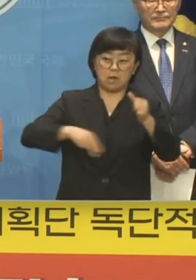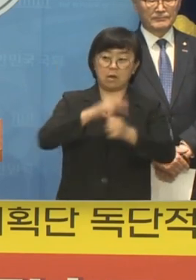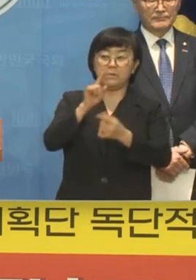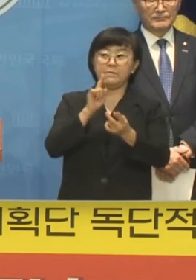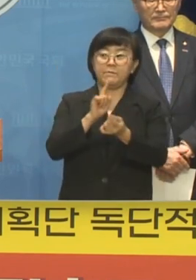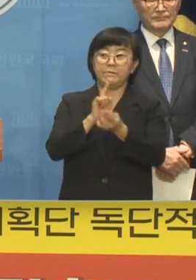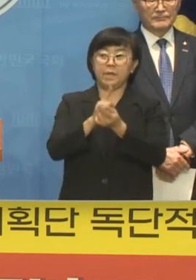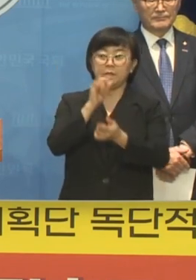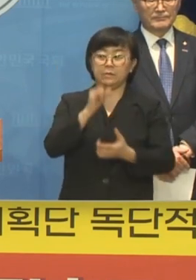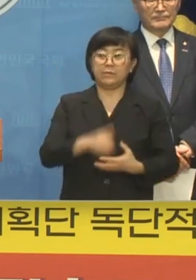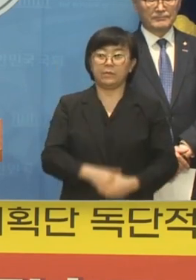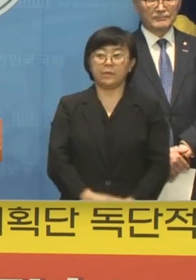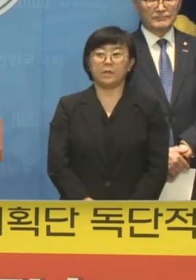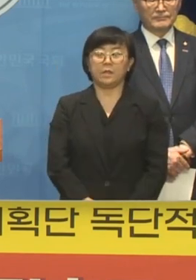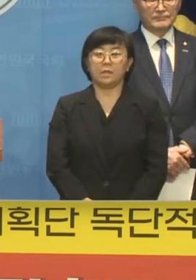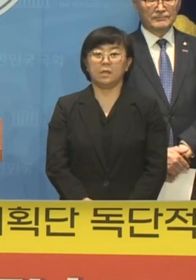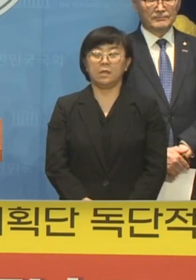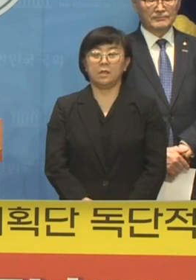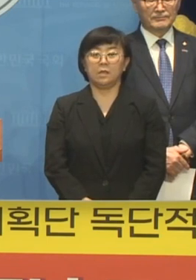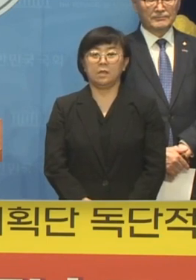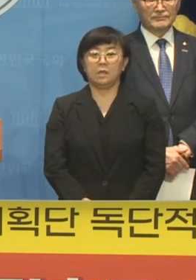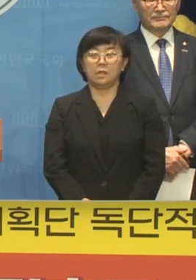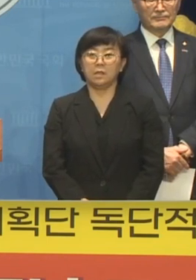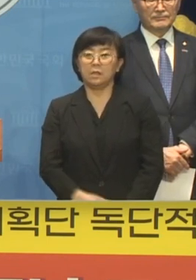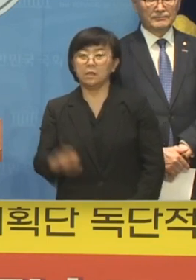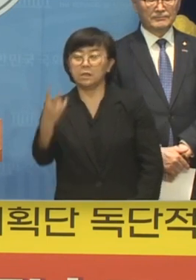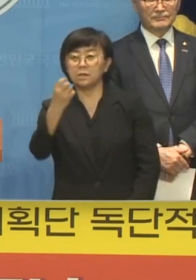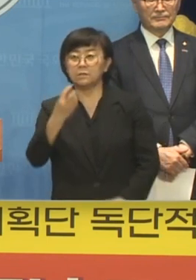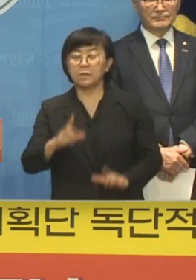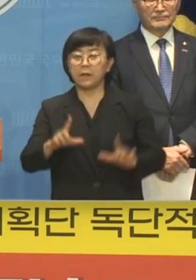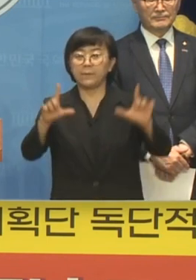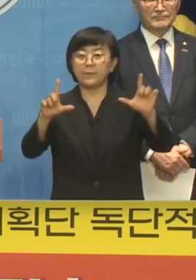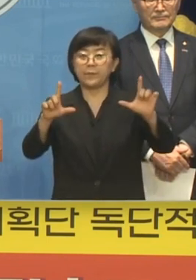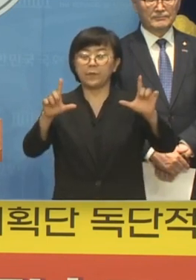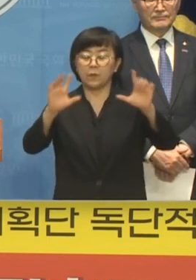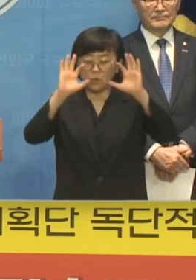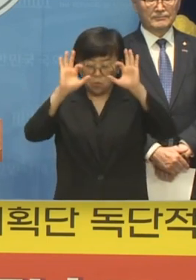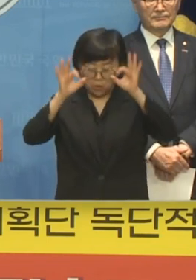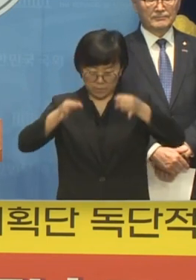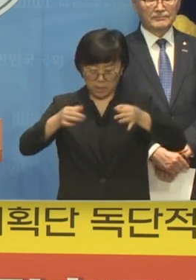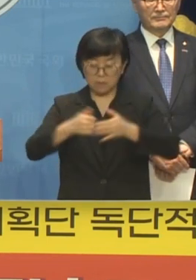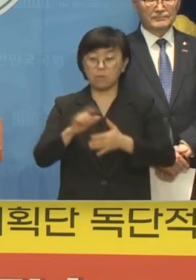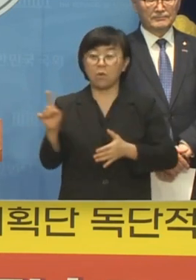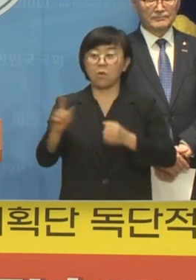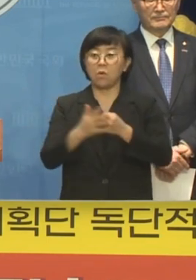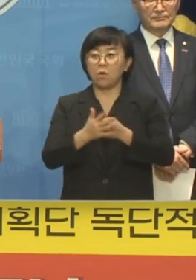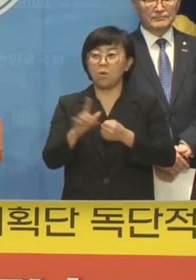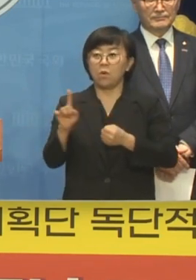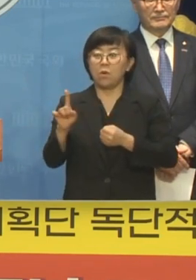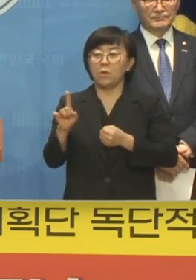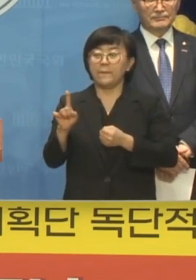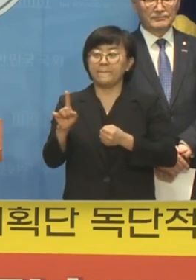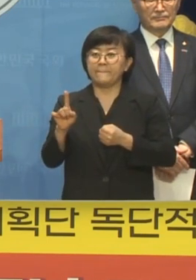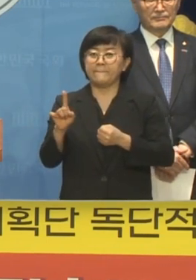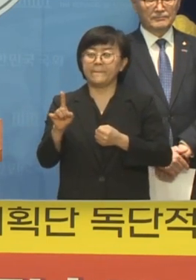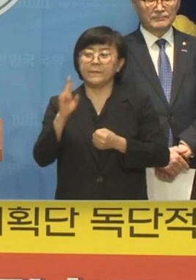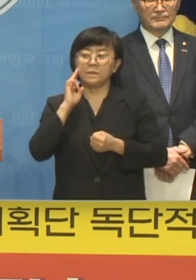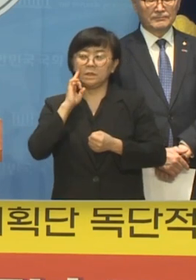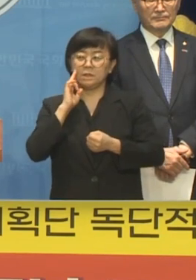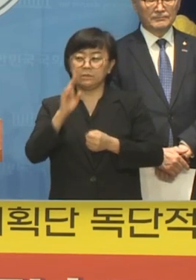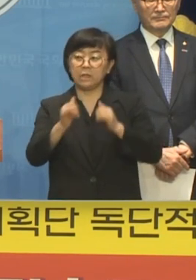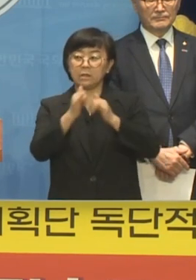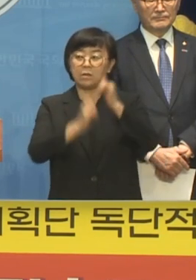있습니다. 잠깐만 전년 2023년을 좀 돌아보겠습니다. 2023년은 극심한